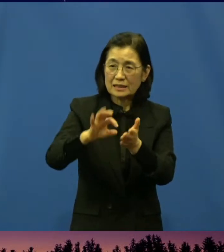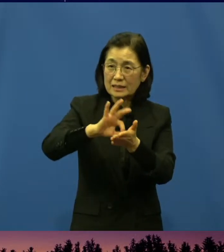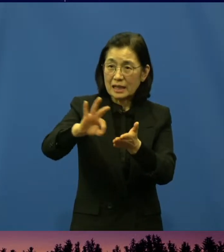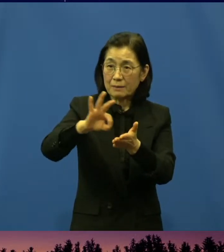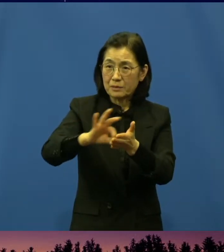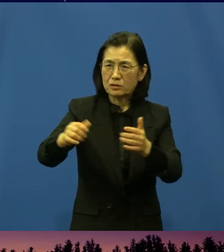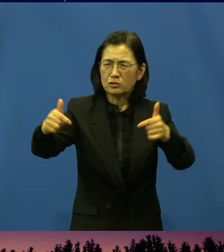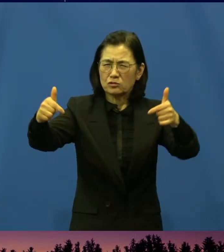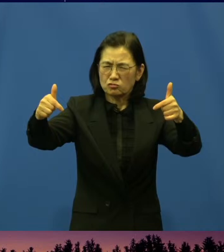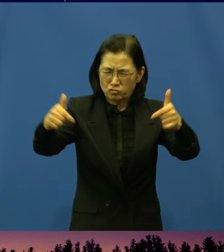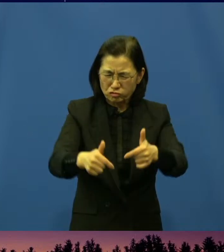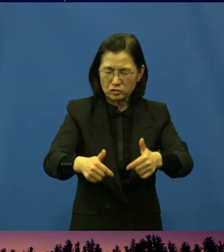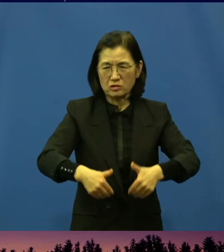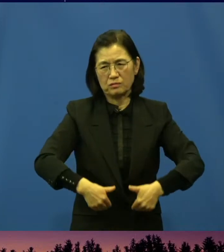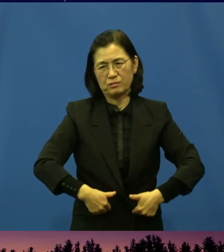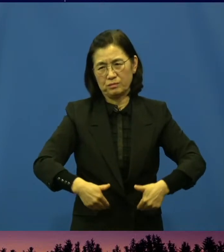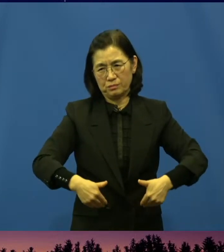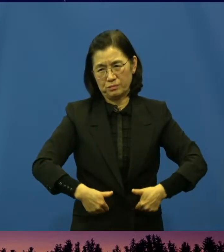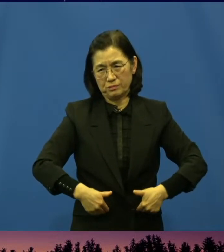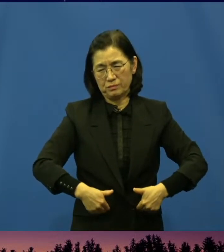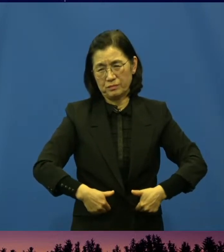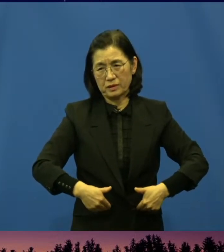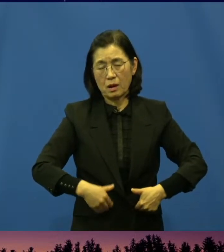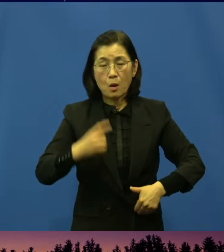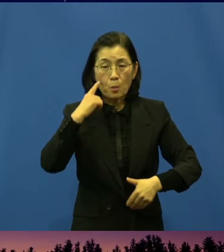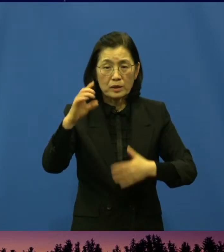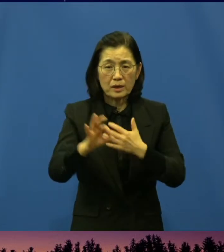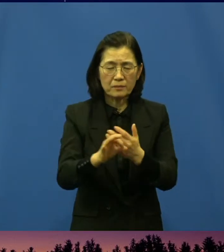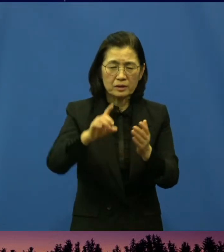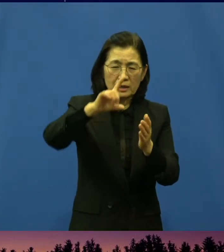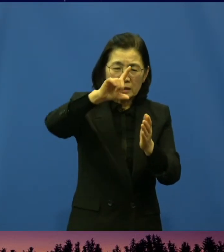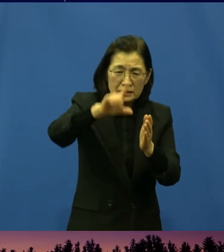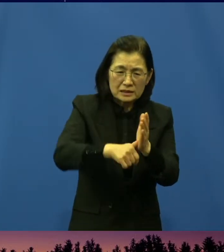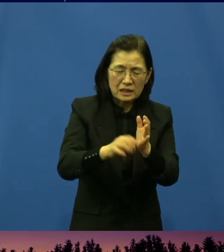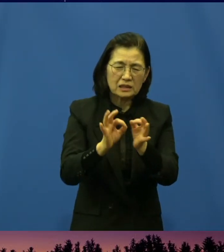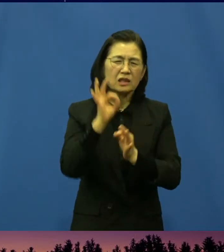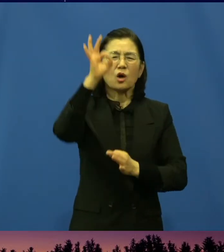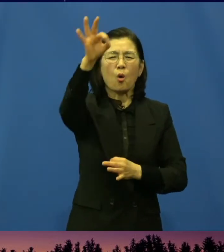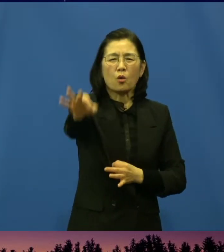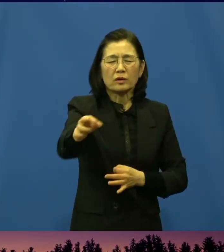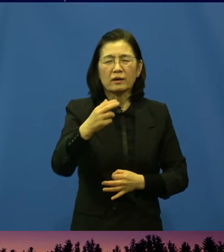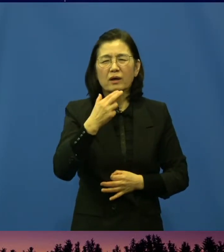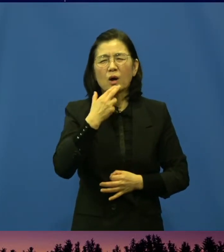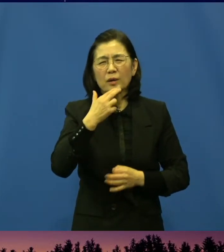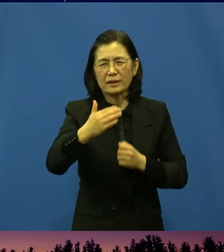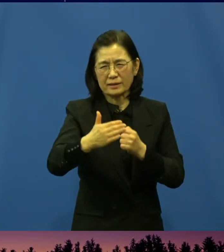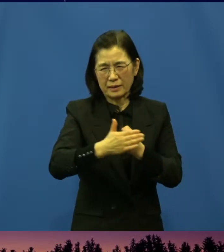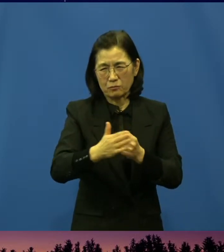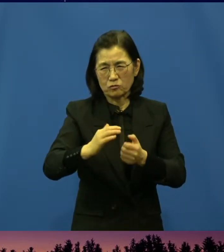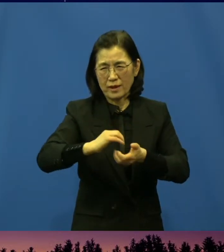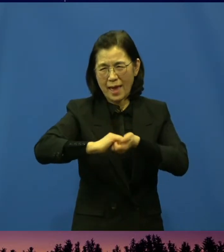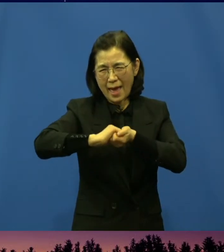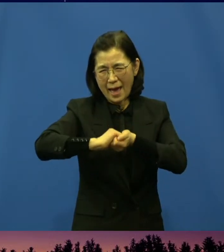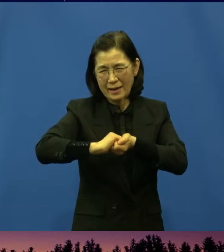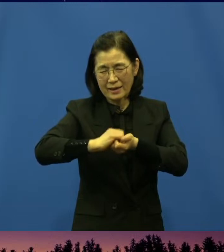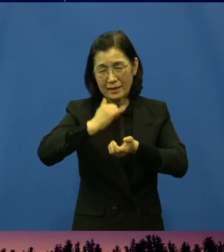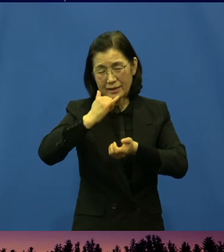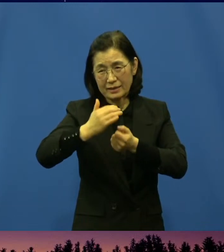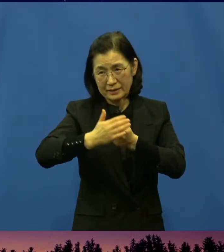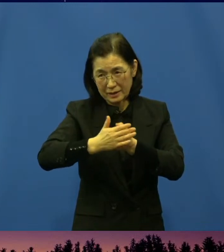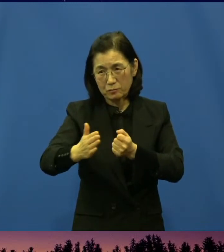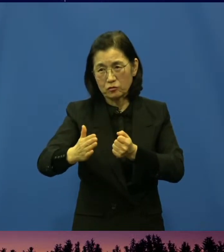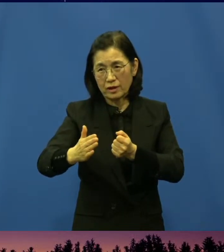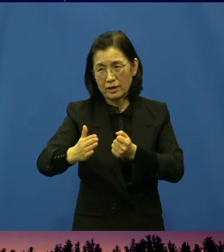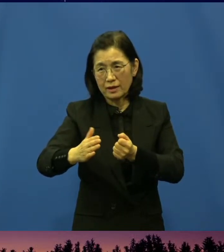왜 그렇습니까? 시간의 유효성 때문에. 시간이 한정되어 있다는 것, 무한 제공되어 있지 않다는